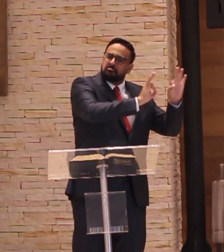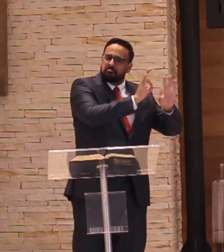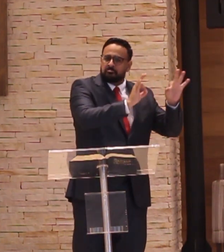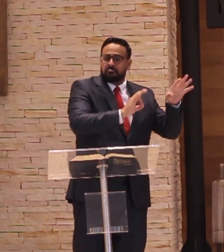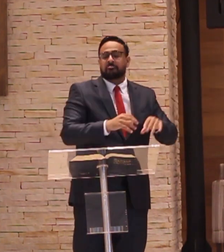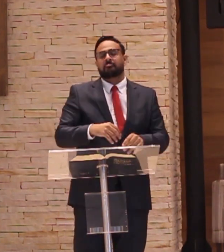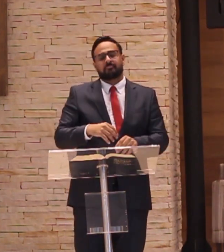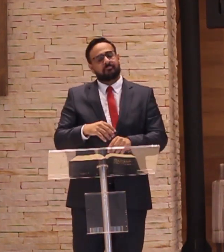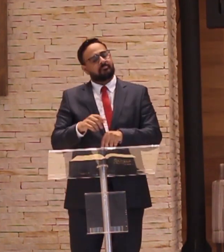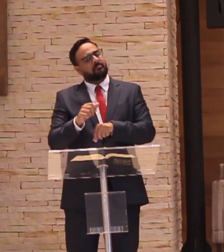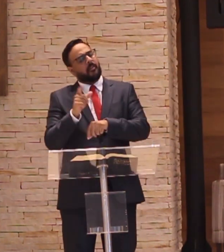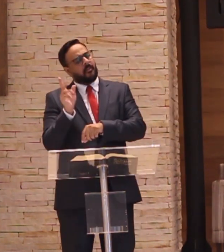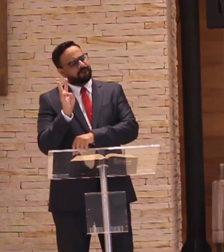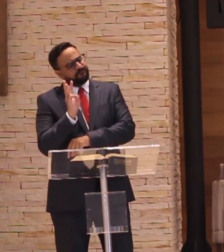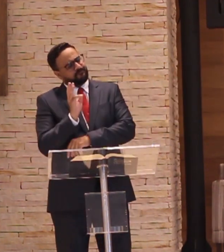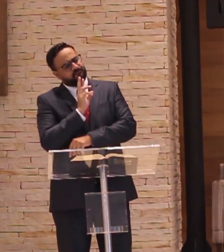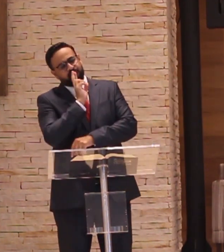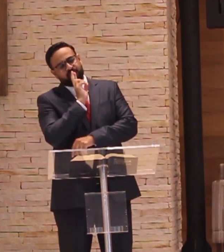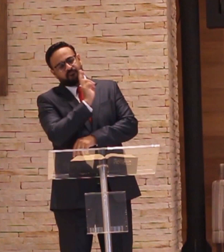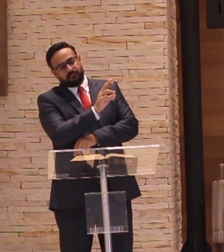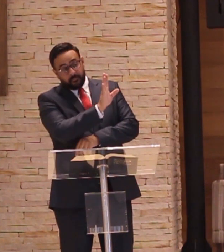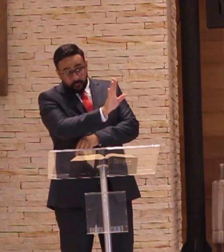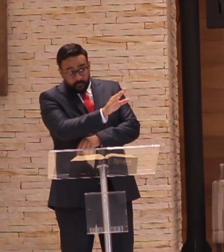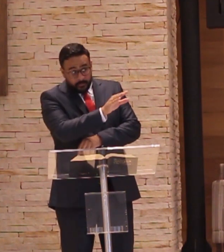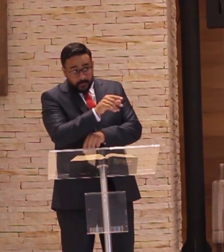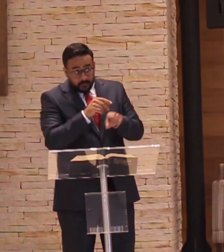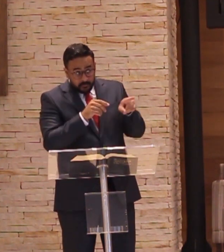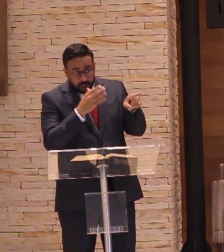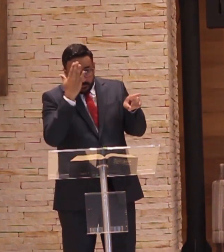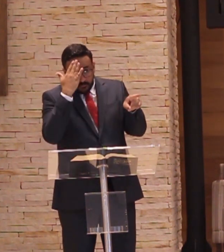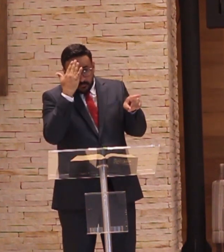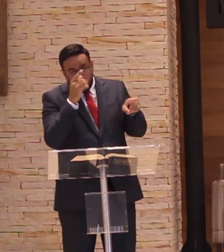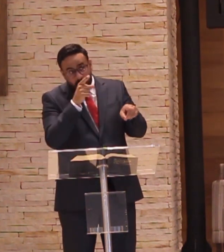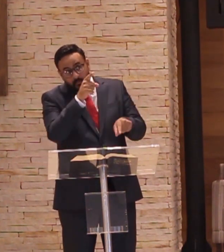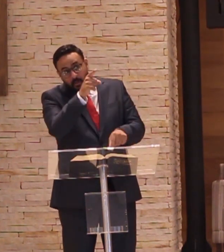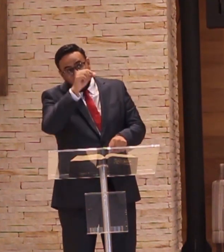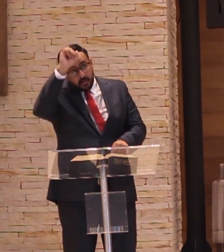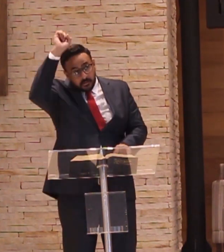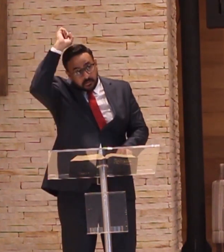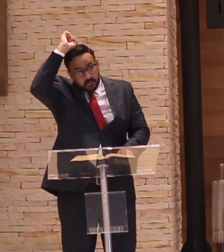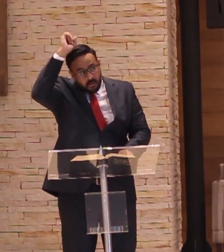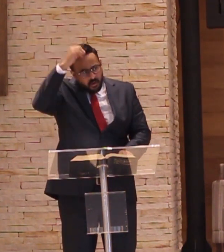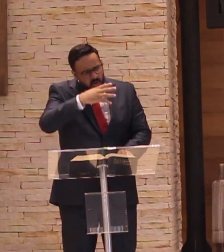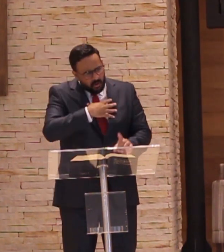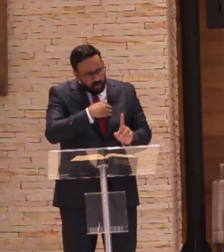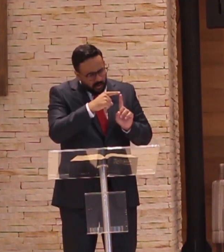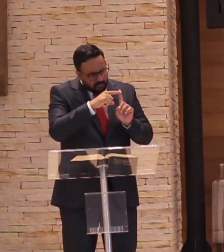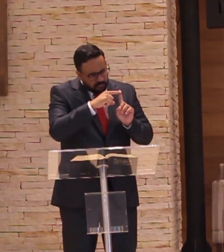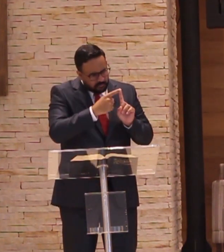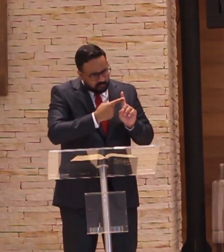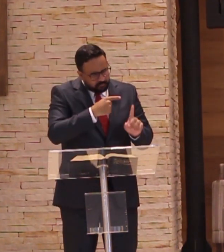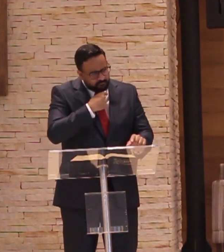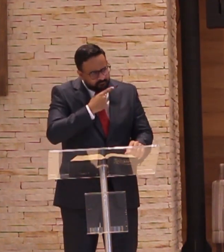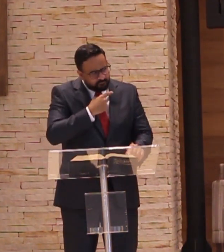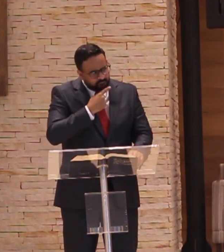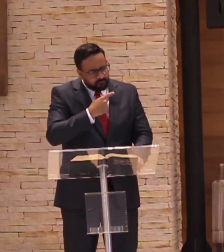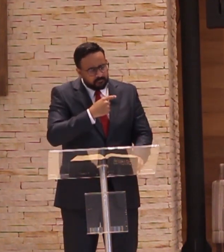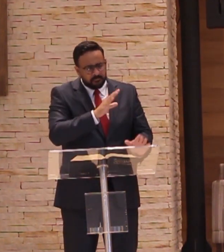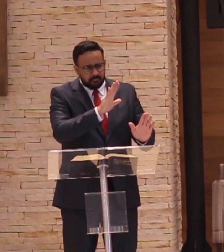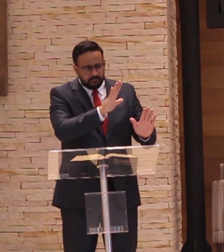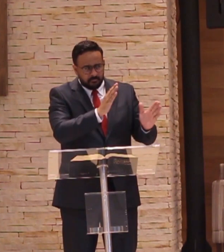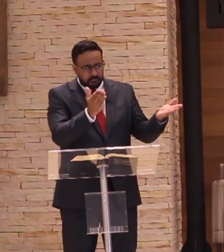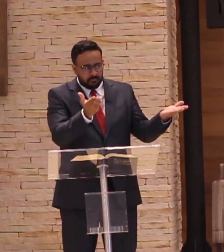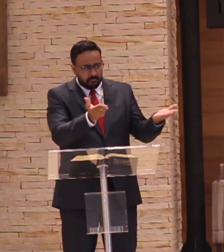de Abraão, Sara, saiu para preparar, ficaram conversando com Abraão. E na conversa, eles disseram: